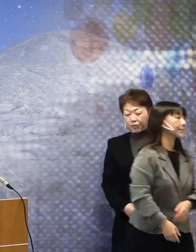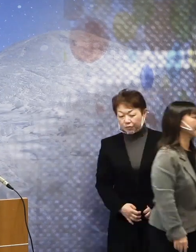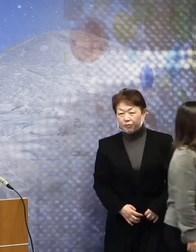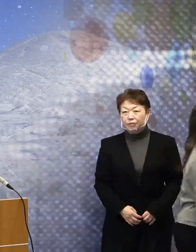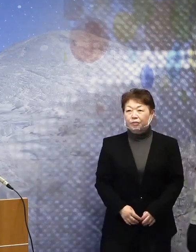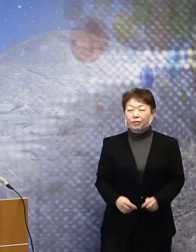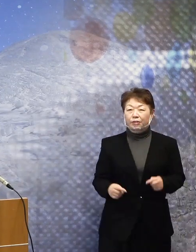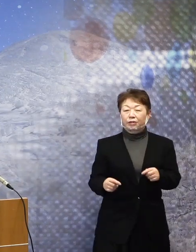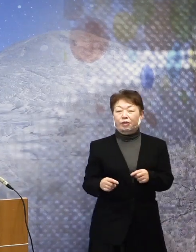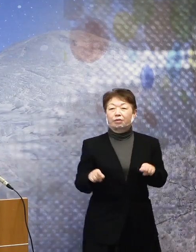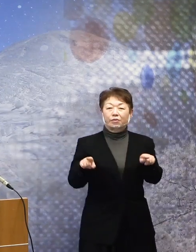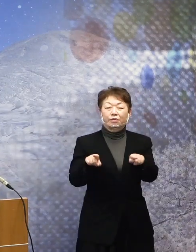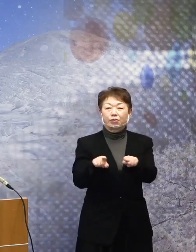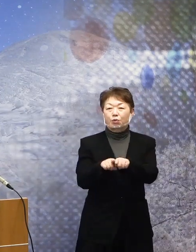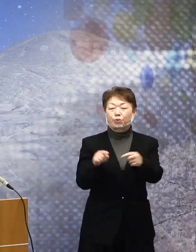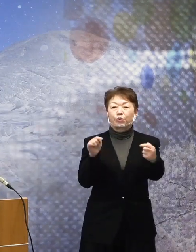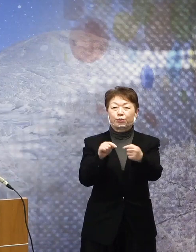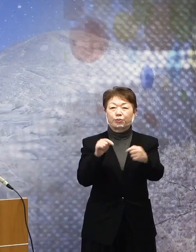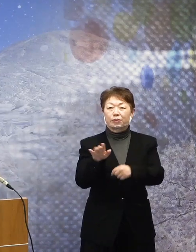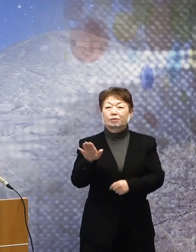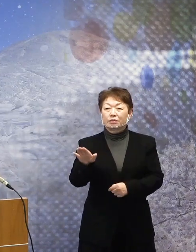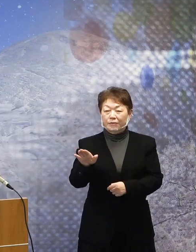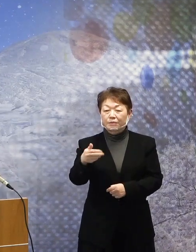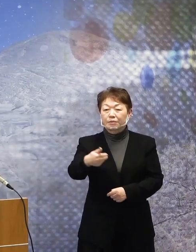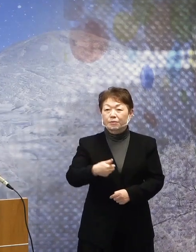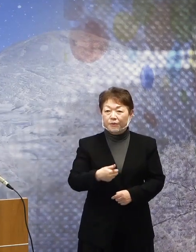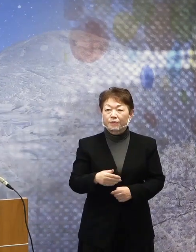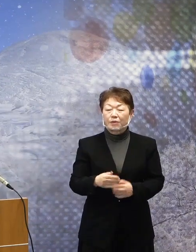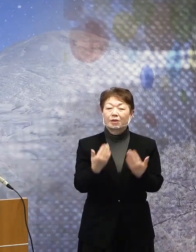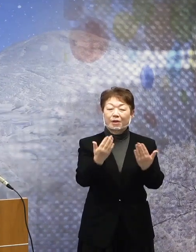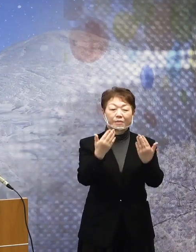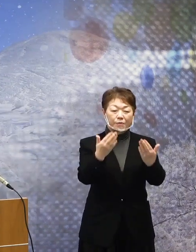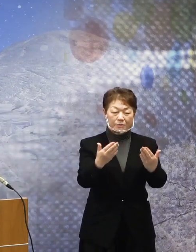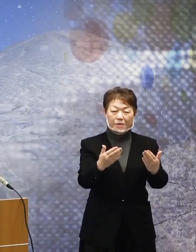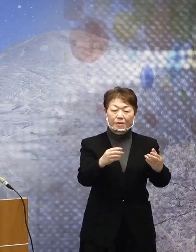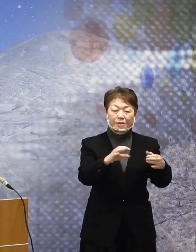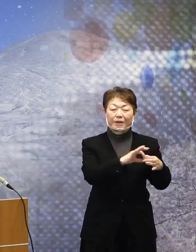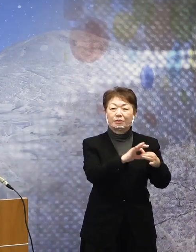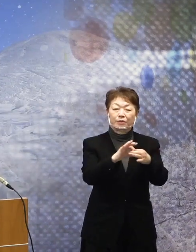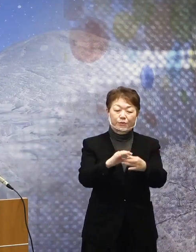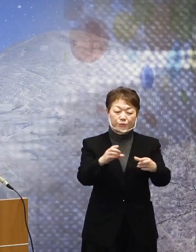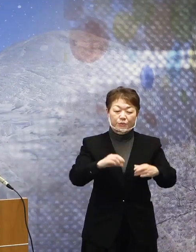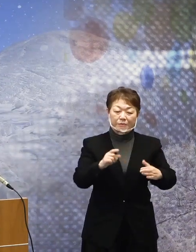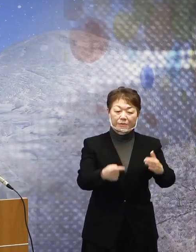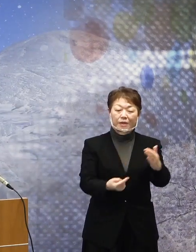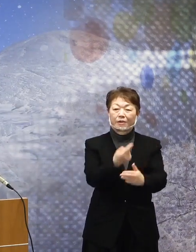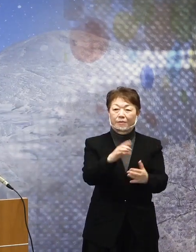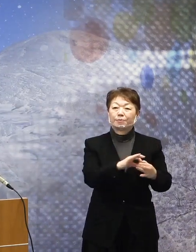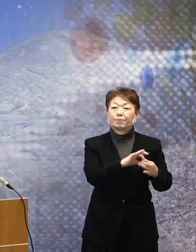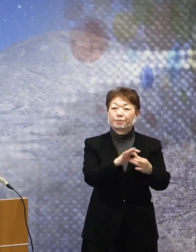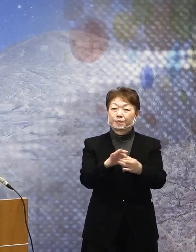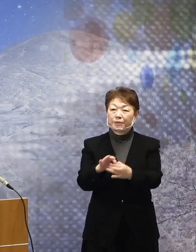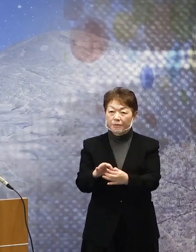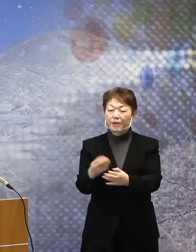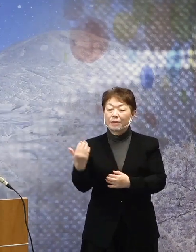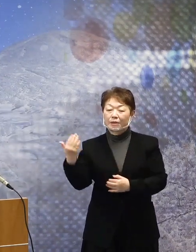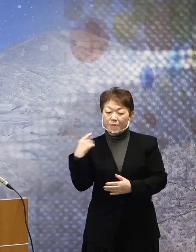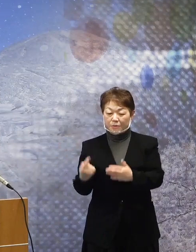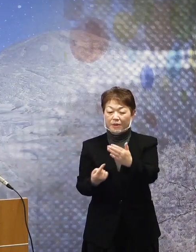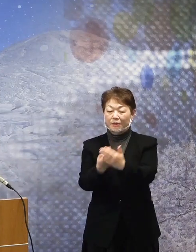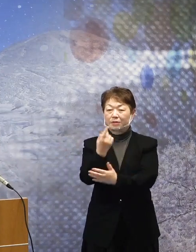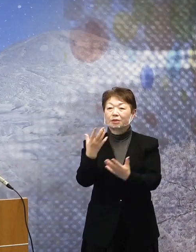大津市の市民です。お願いします。学校で連日クラスターが発生していて、過去に発生していたところ